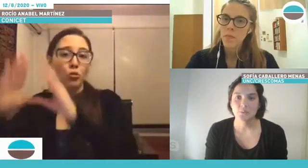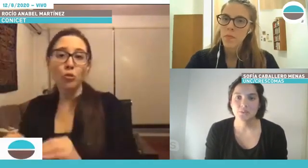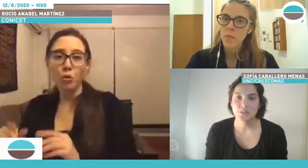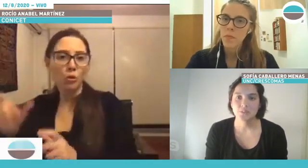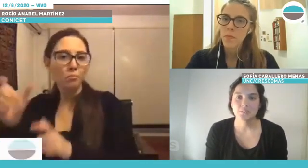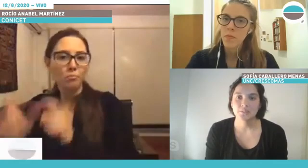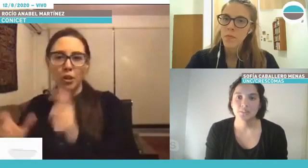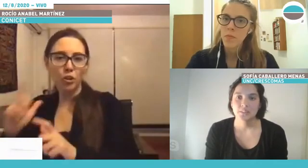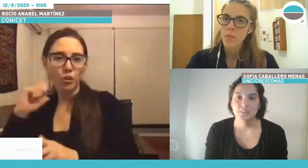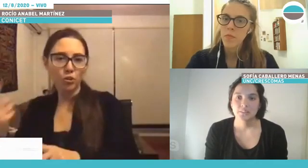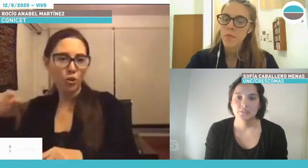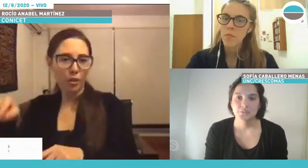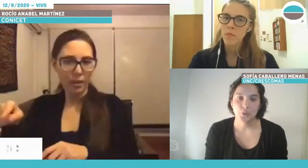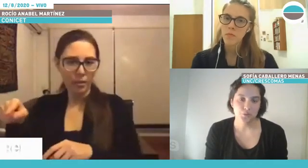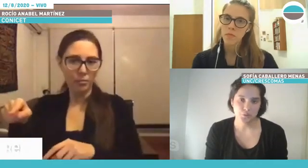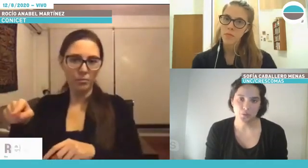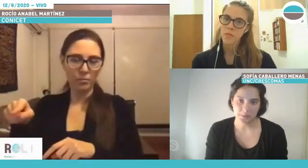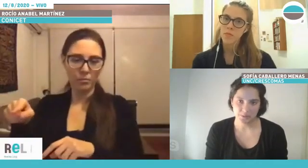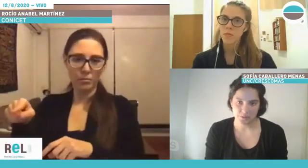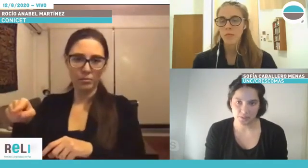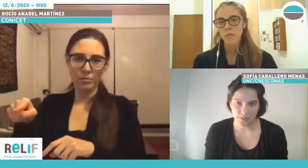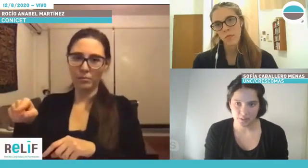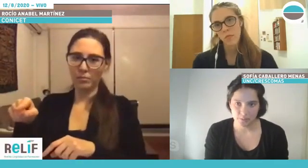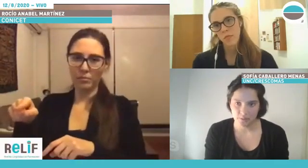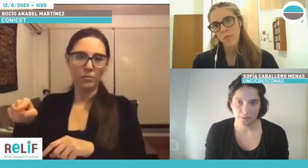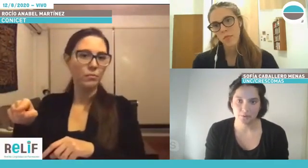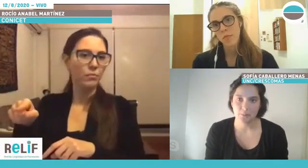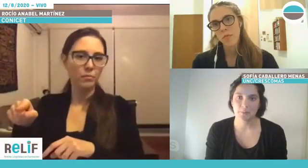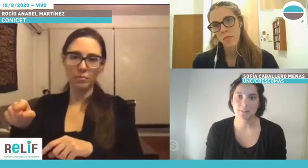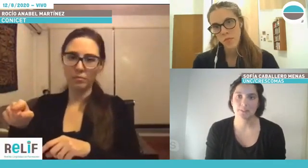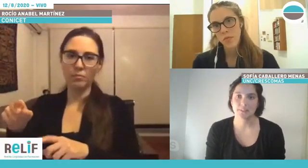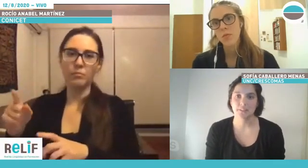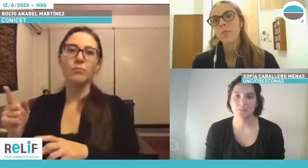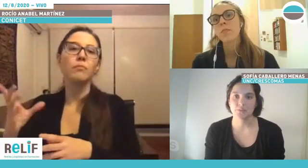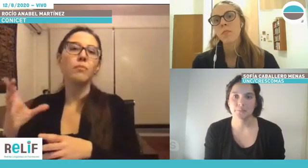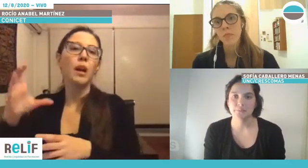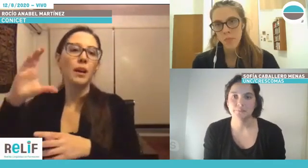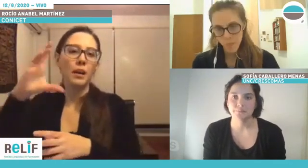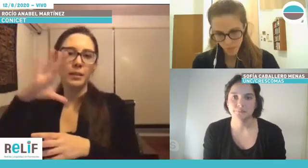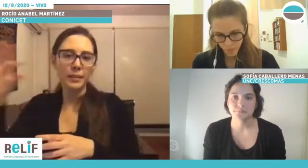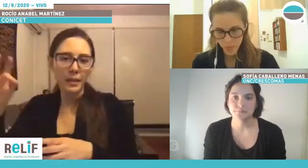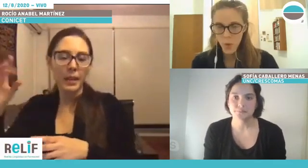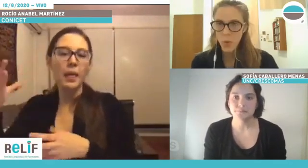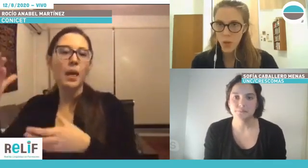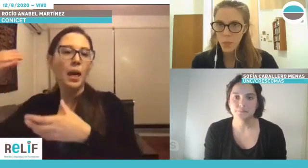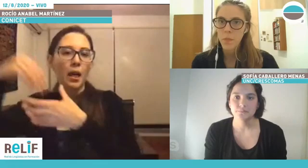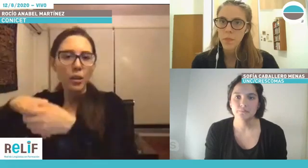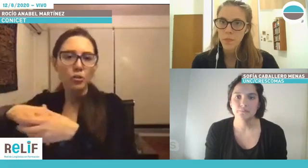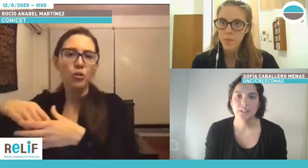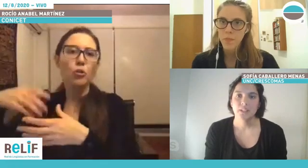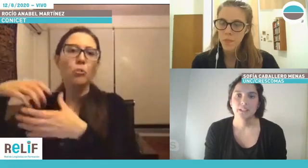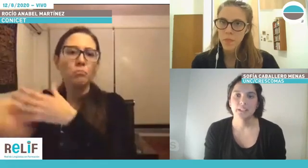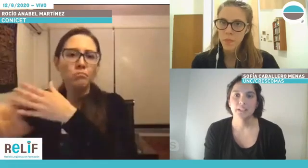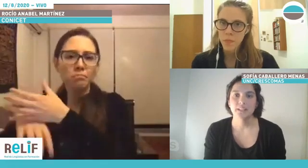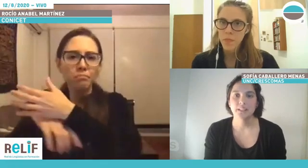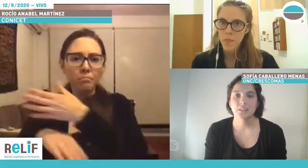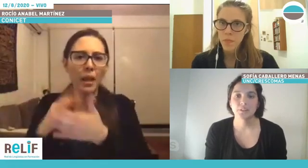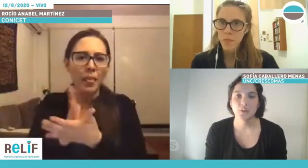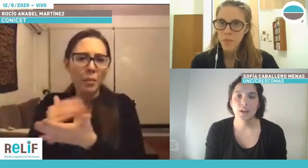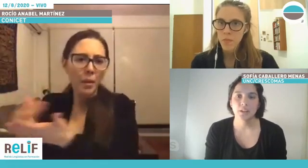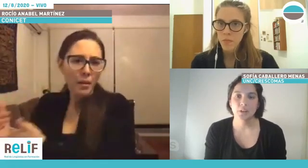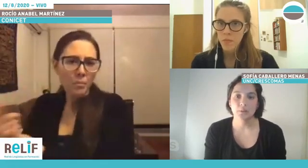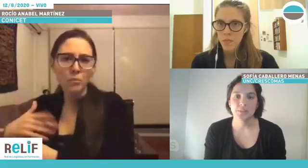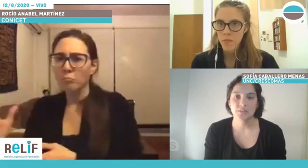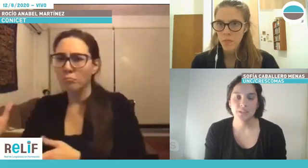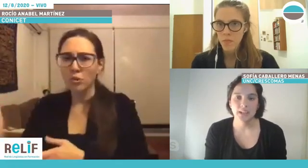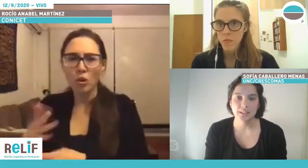Esa institución, son todas personas sordas, digamos, forman parte de esa institución. ok. Y